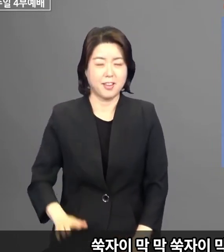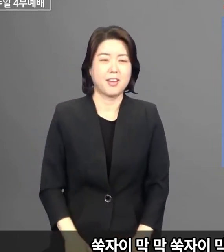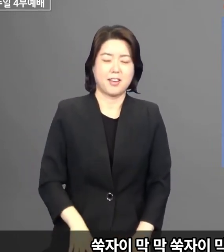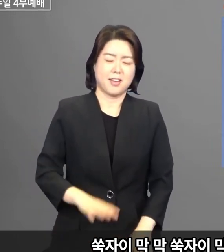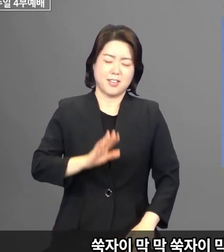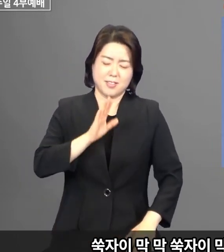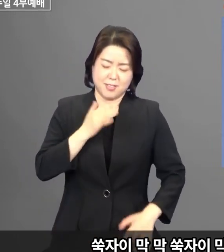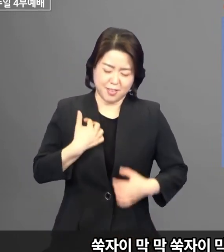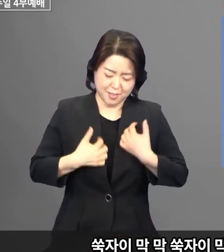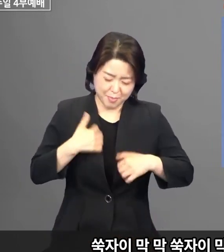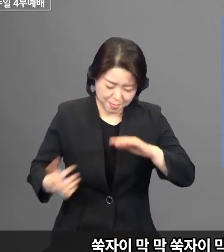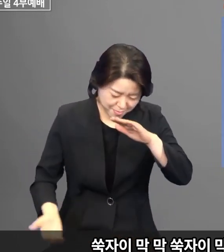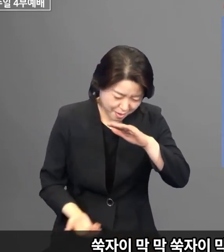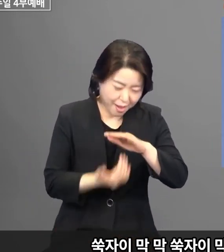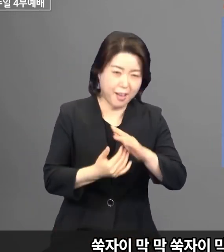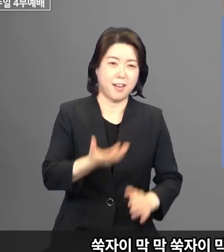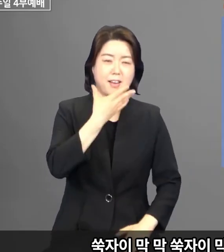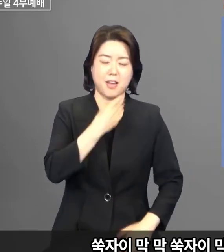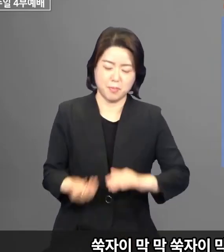막, 쑥자이